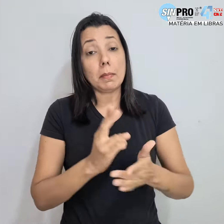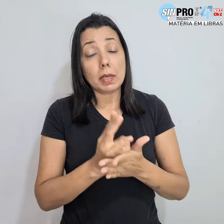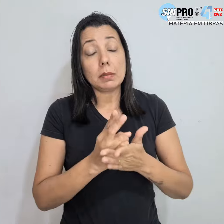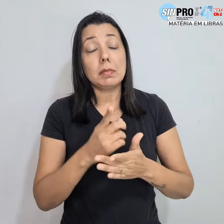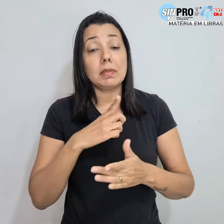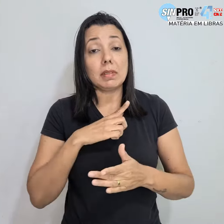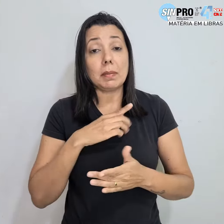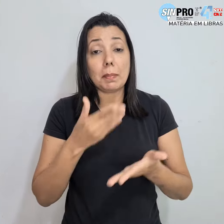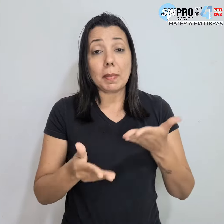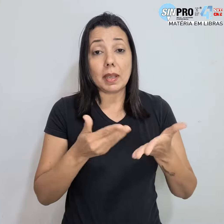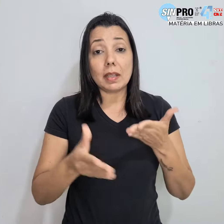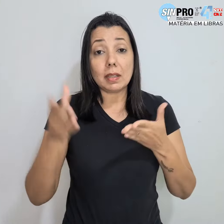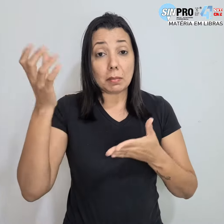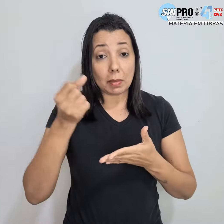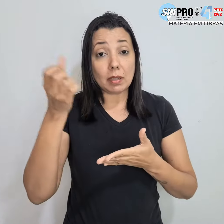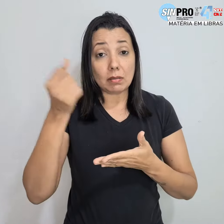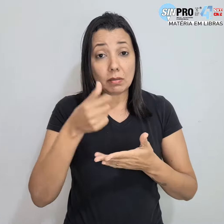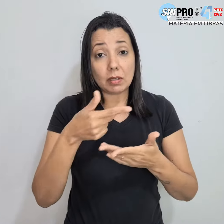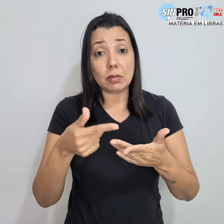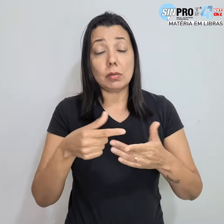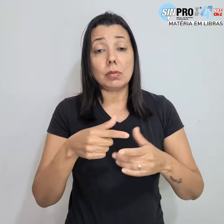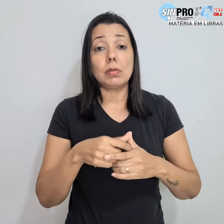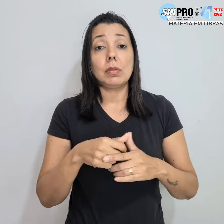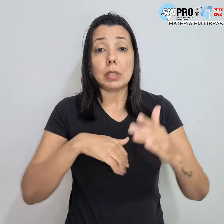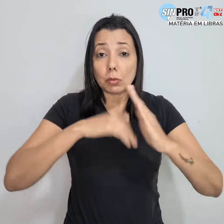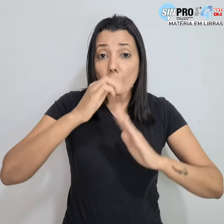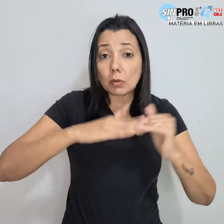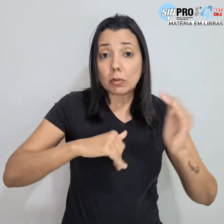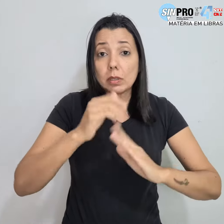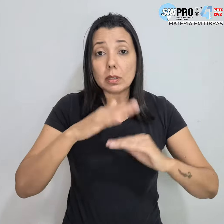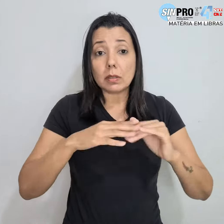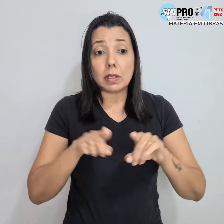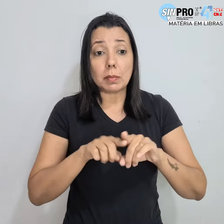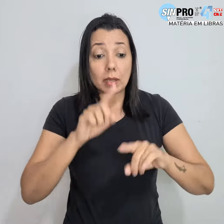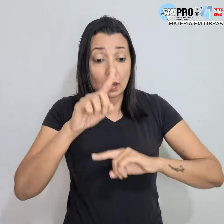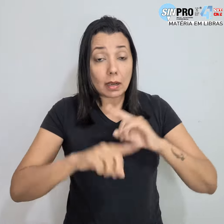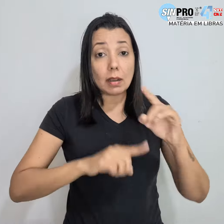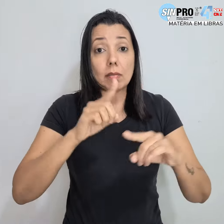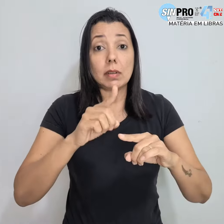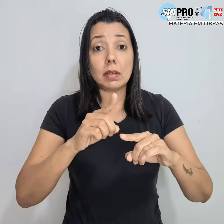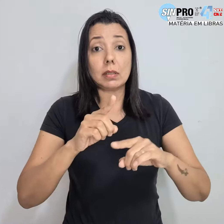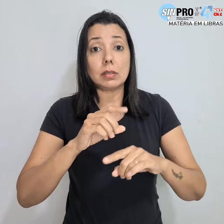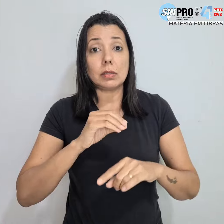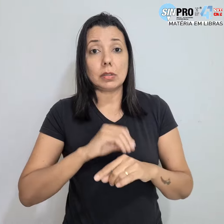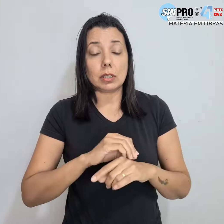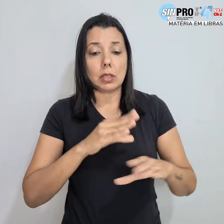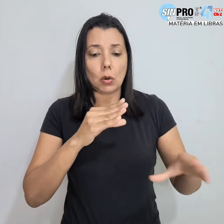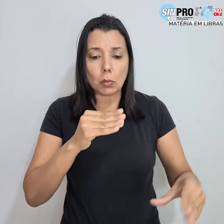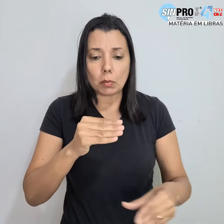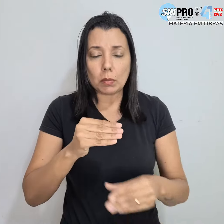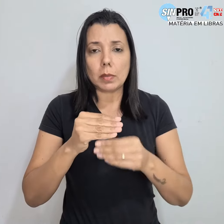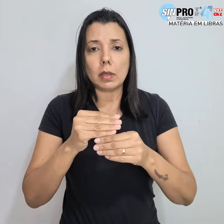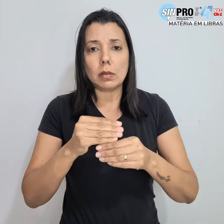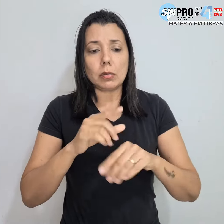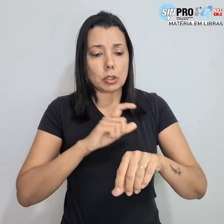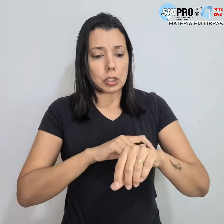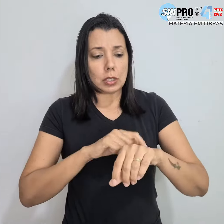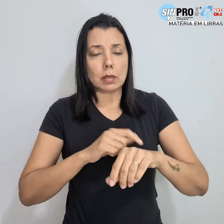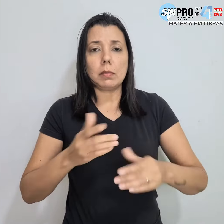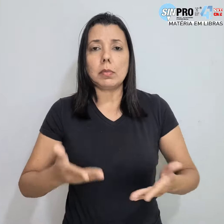pois afeta benefícios da estrutura da carreira, como os avanços de padrão, adicional de tempo de serviço